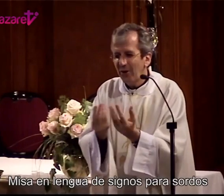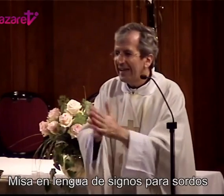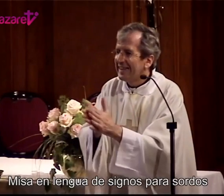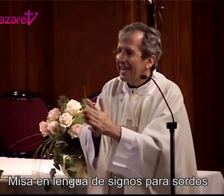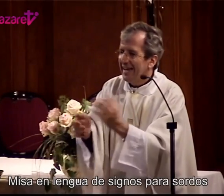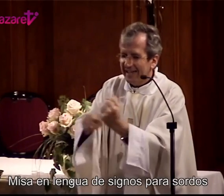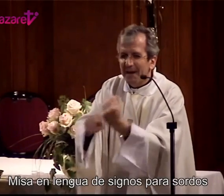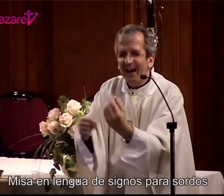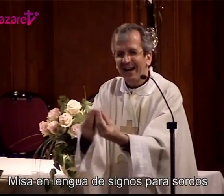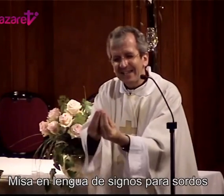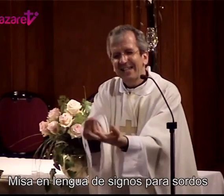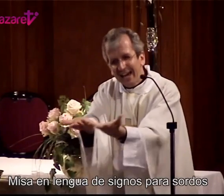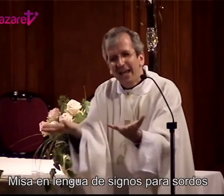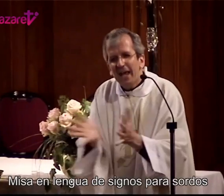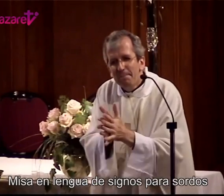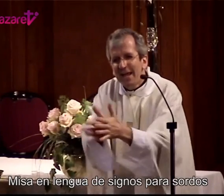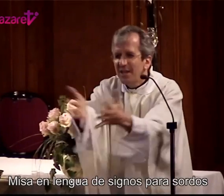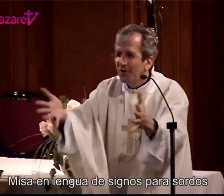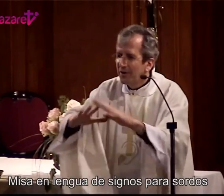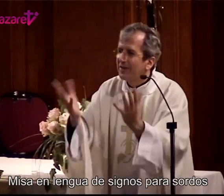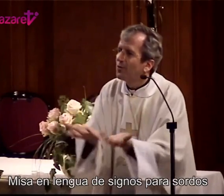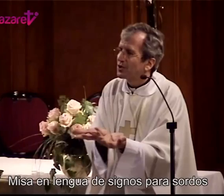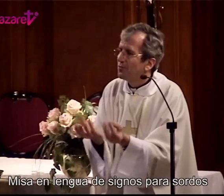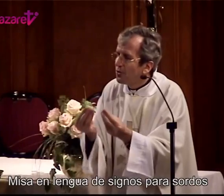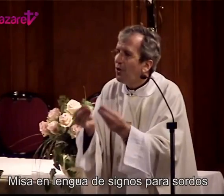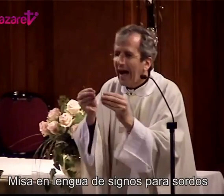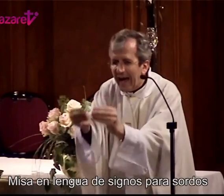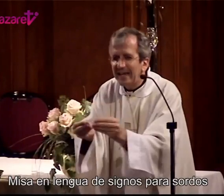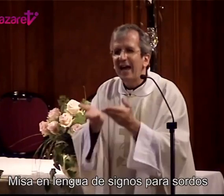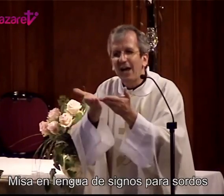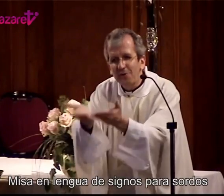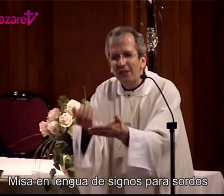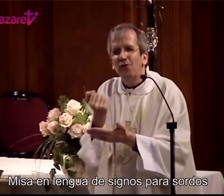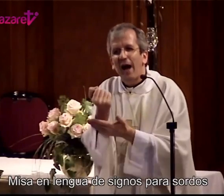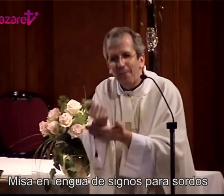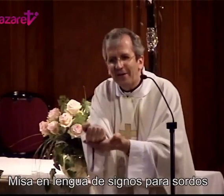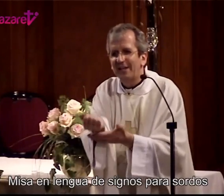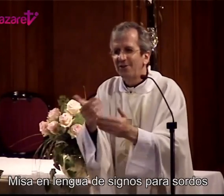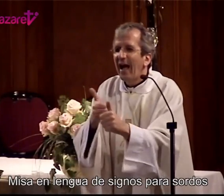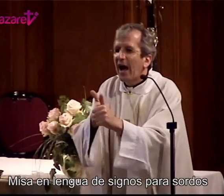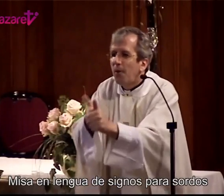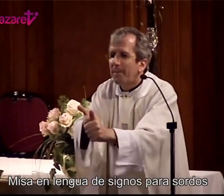de trabajar, de estar en medio de nuestro mundo, ahí, ayudando, apoyando,